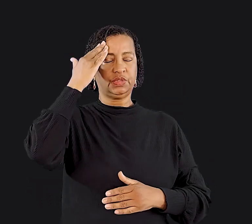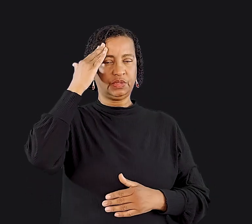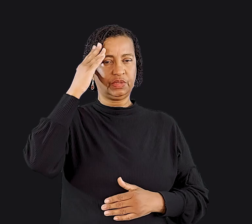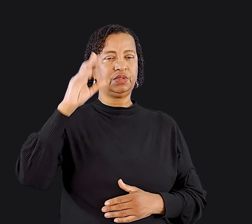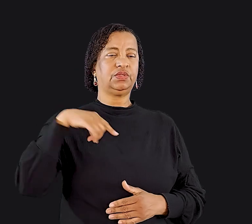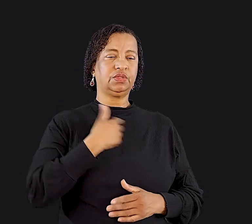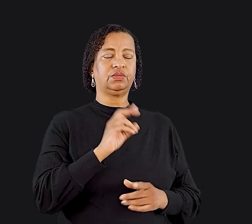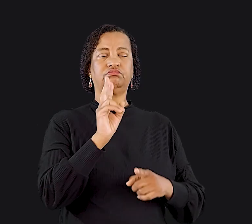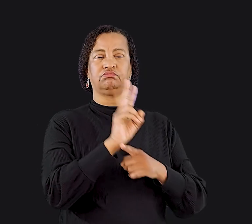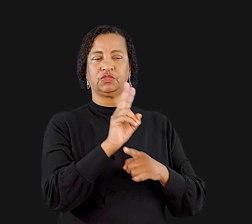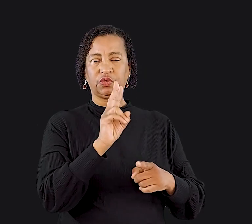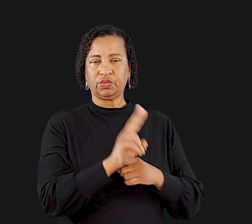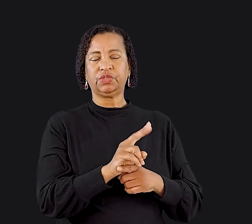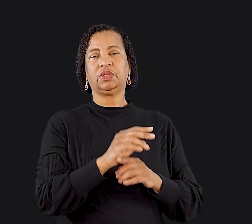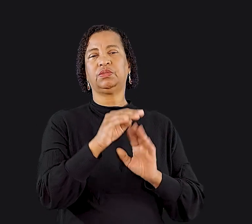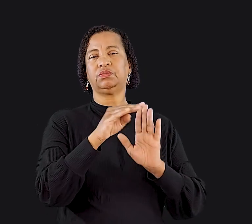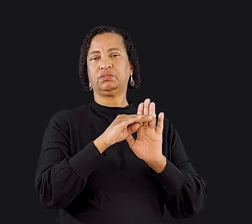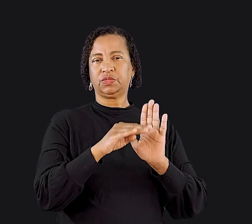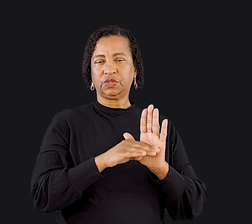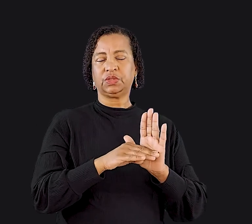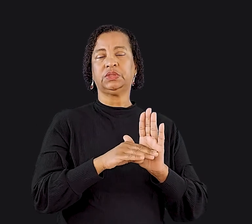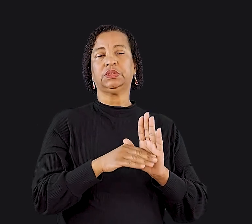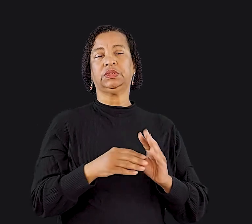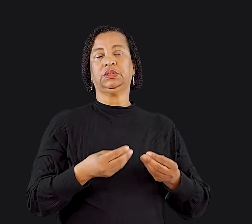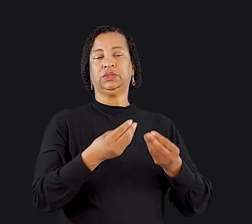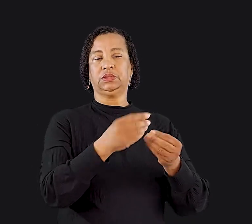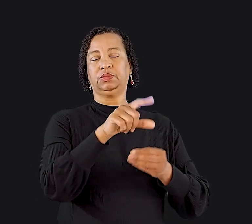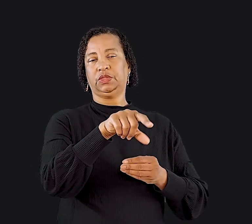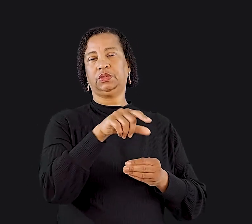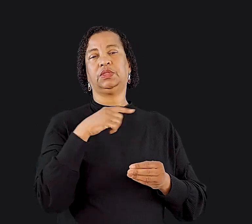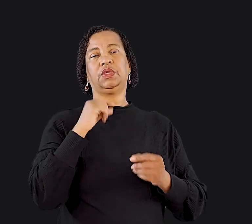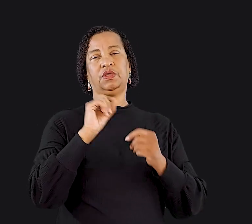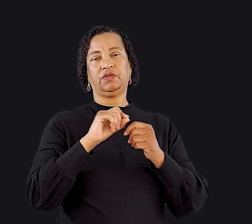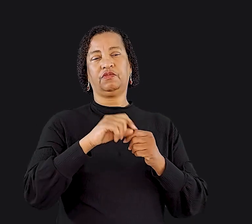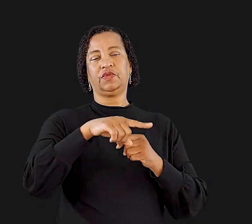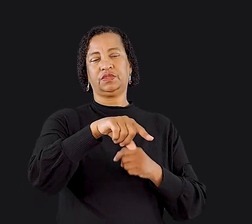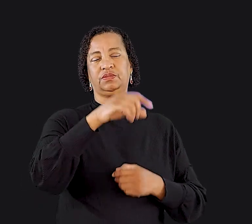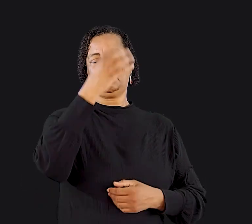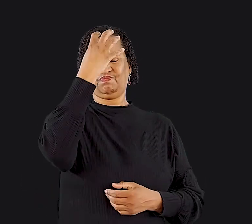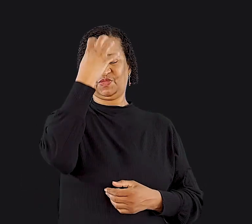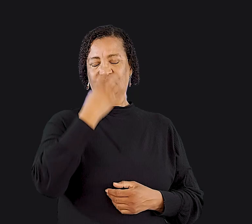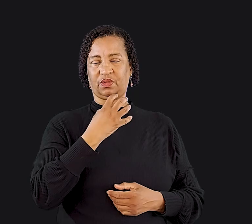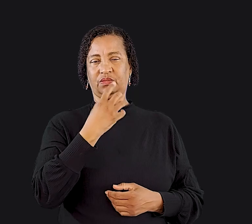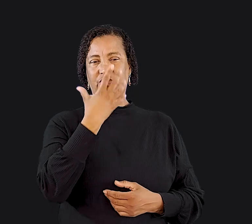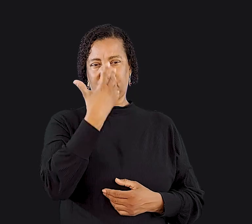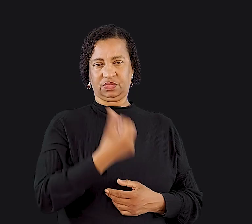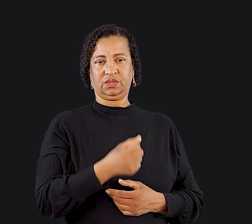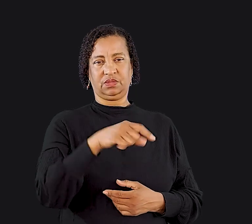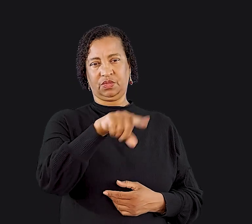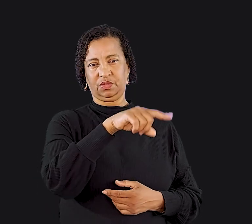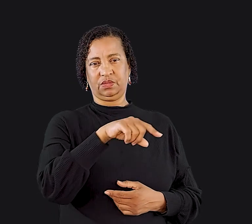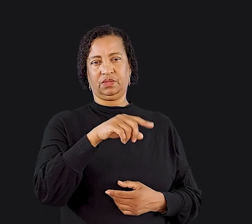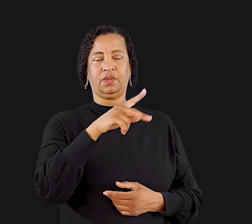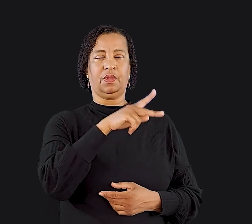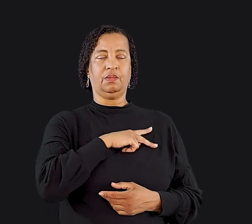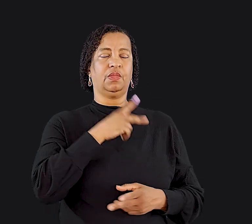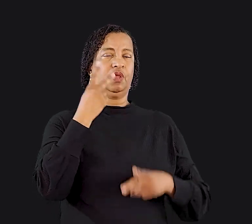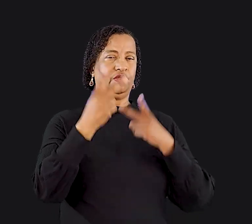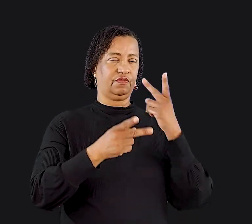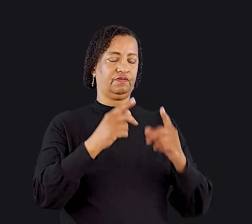que zelamos pelo padrão que estabelecemos para eles e que os levamos realmente a sério. Paulo advertiu